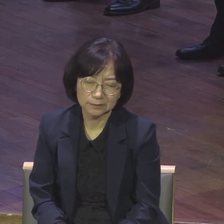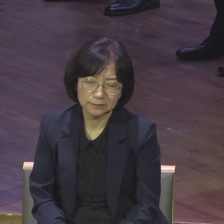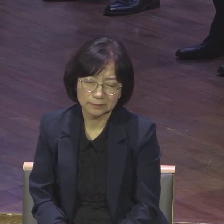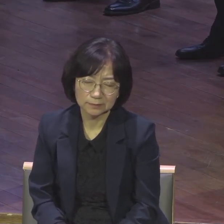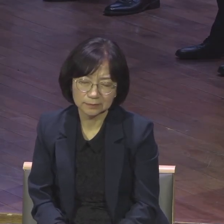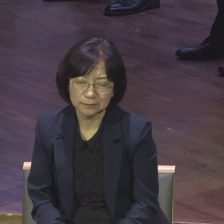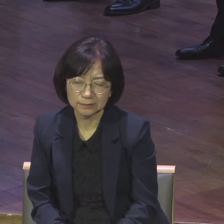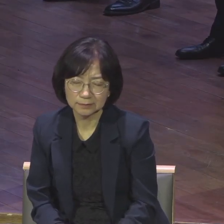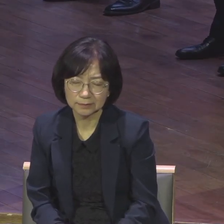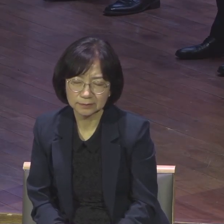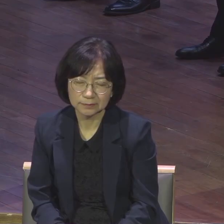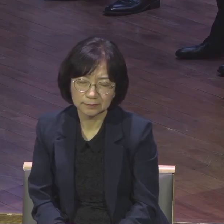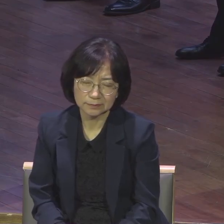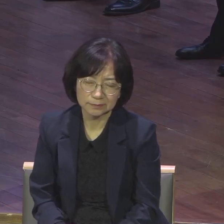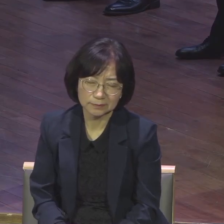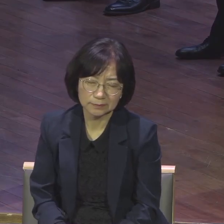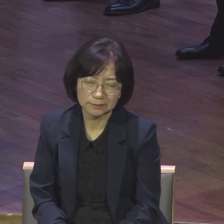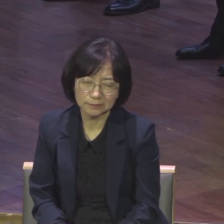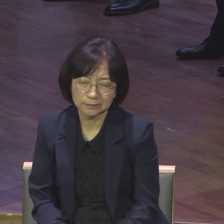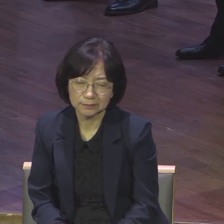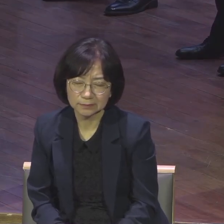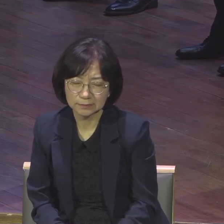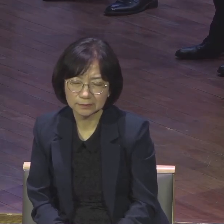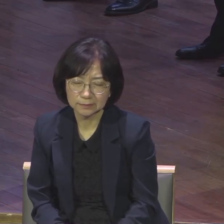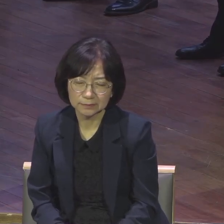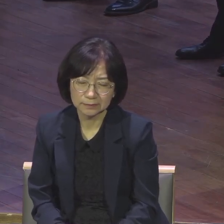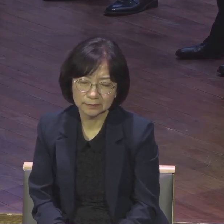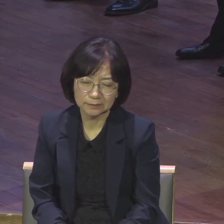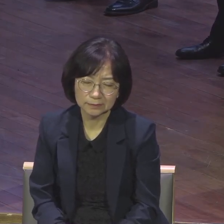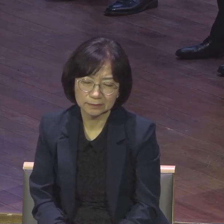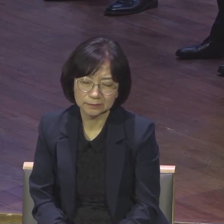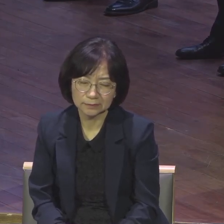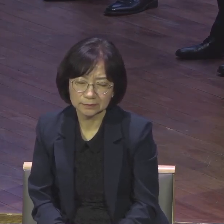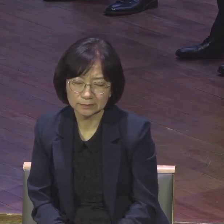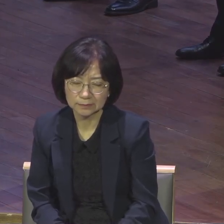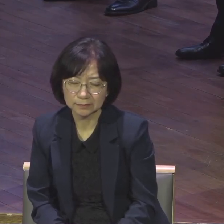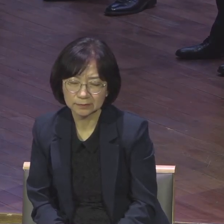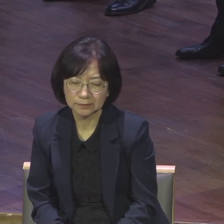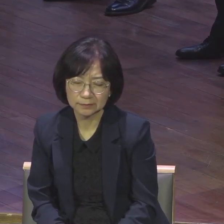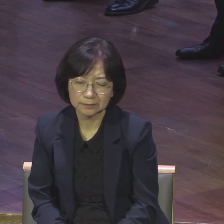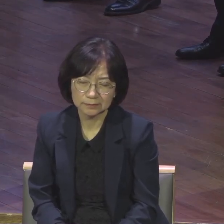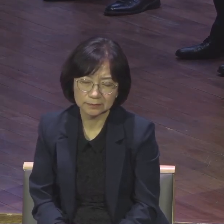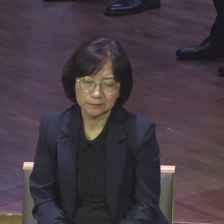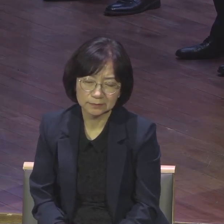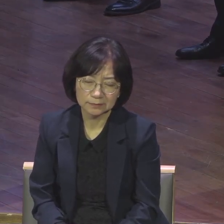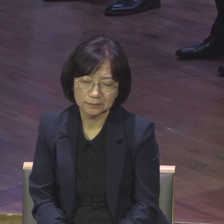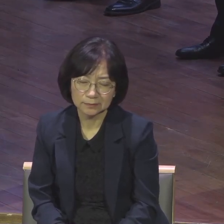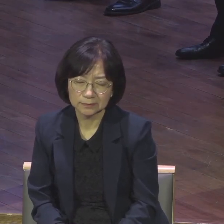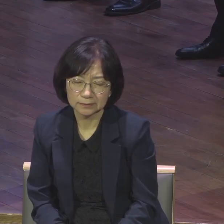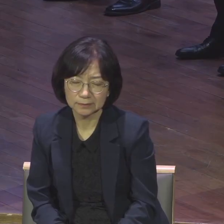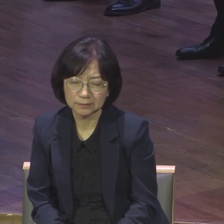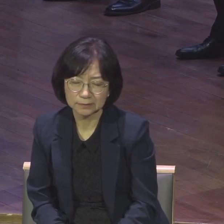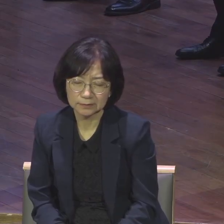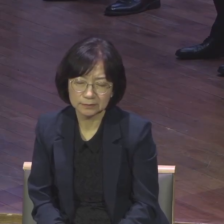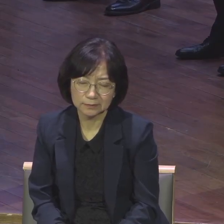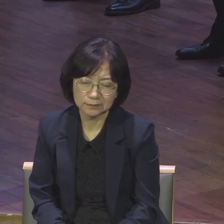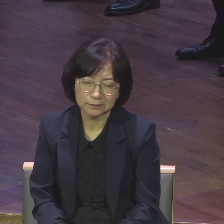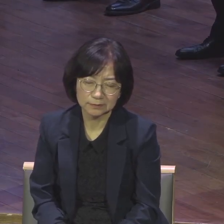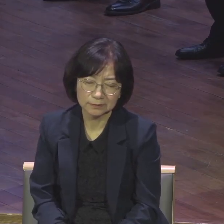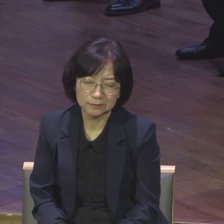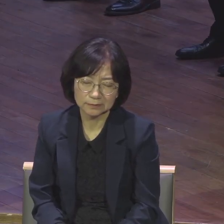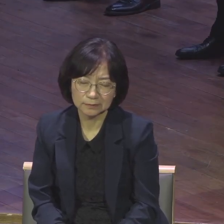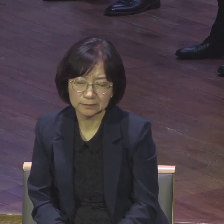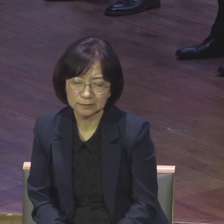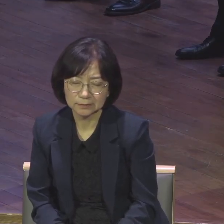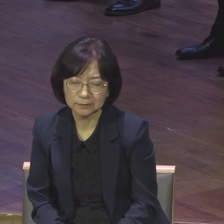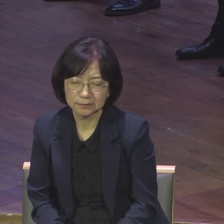혈이 하나님 주원하여 주옵소서. 하나님 주시옵소서. 하나님 천국 백성이면 이 땅의